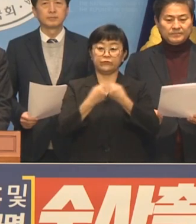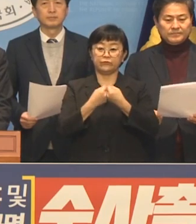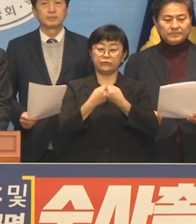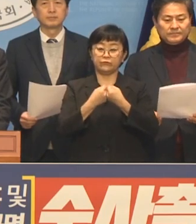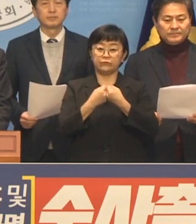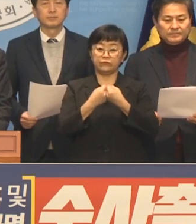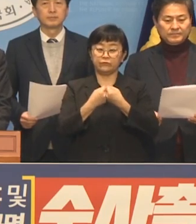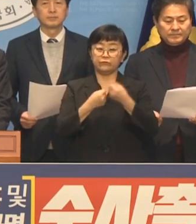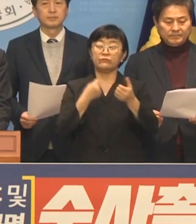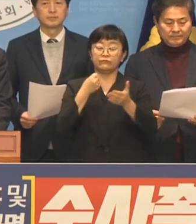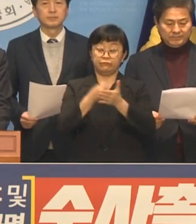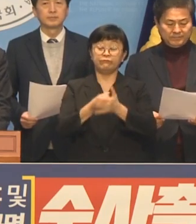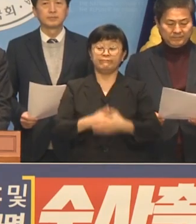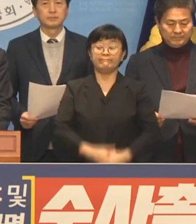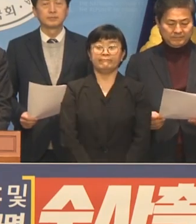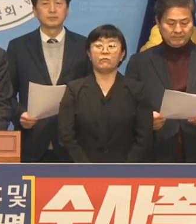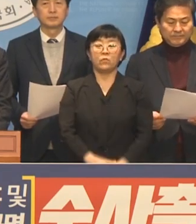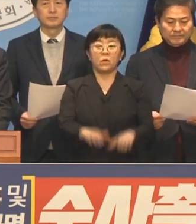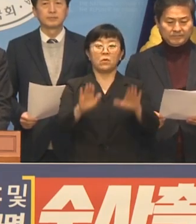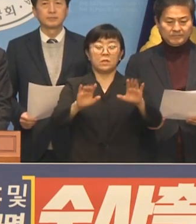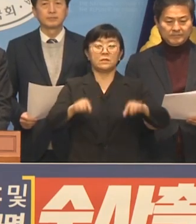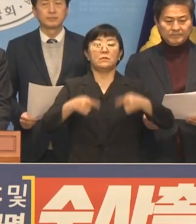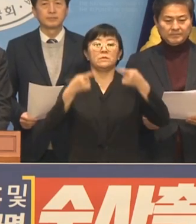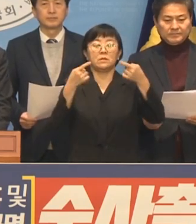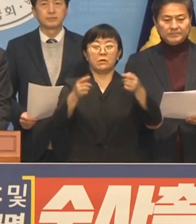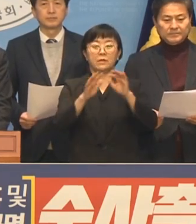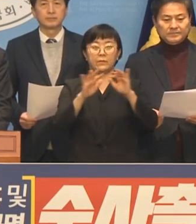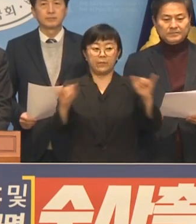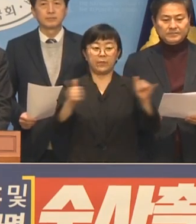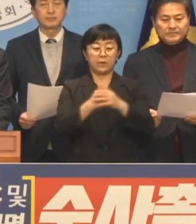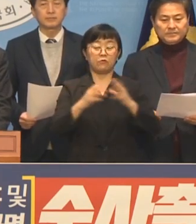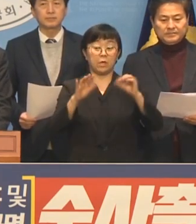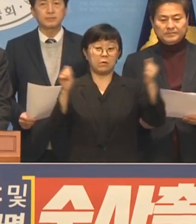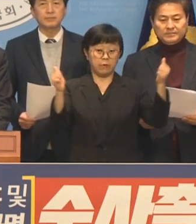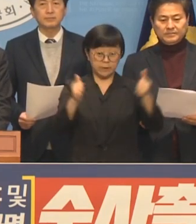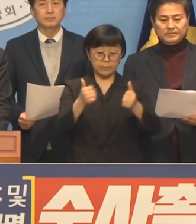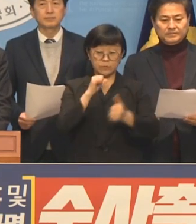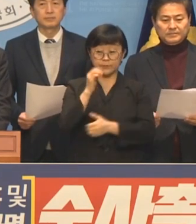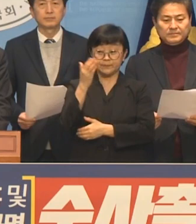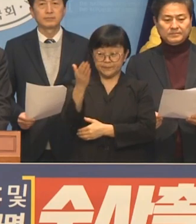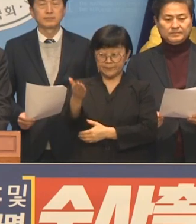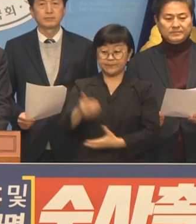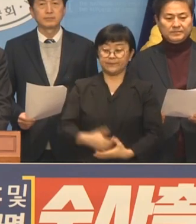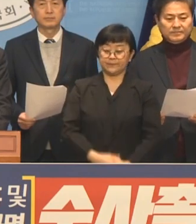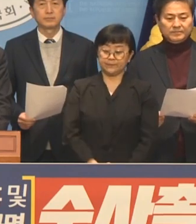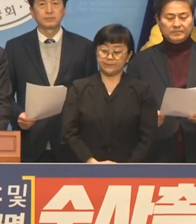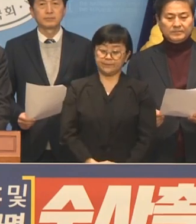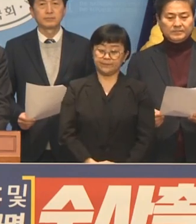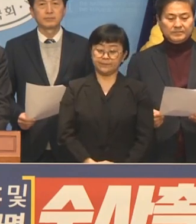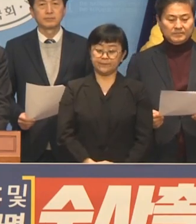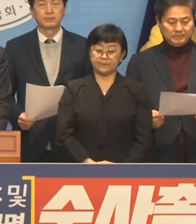싸워나가겠다는 다짐을 하겠습니다. 그러면 오늘 참석하신 우리 의원님들 소개하겠습니다.